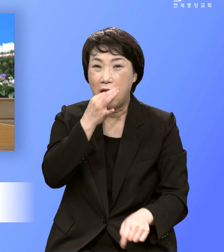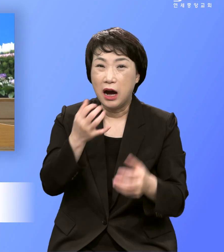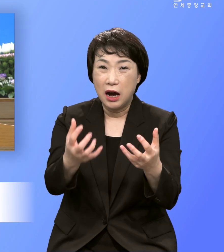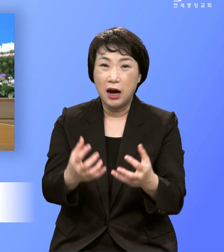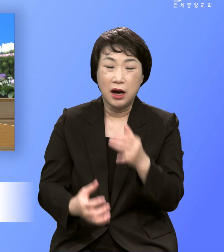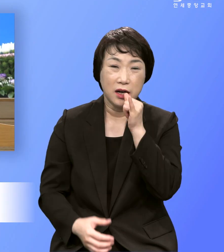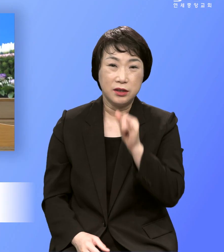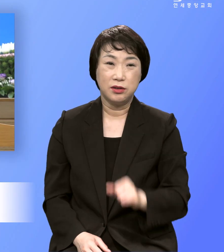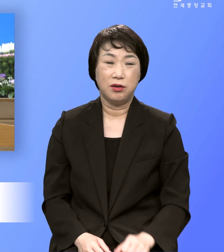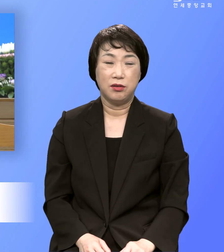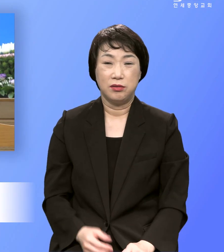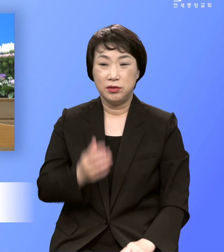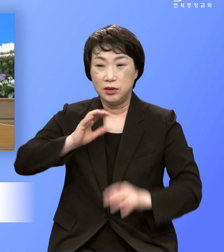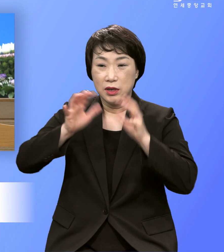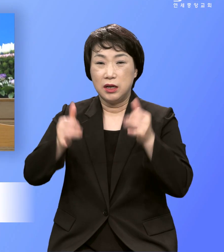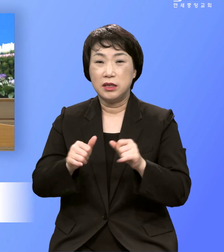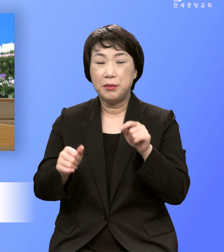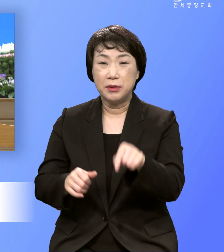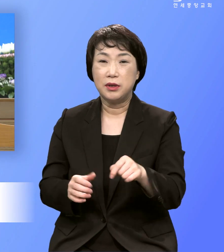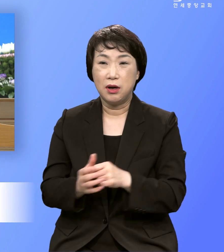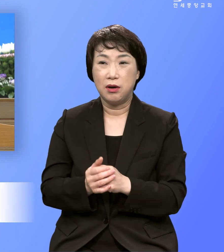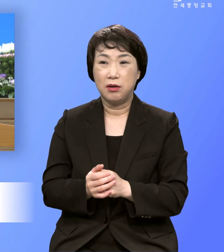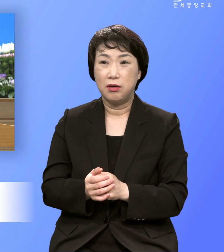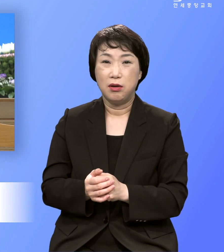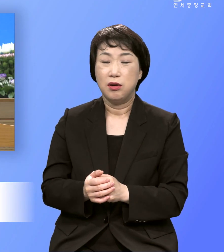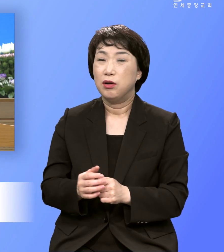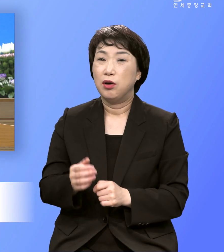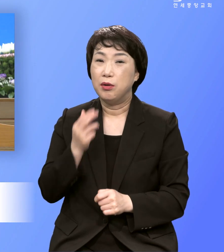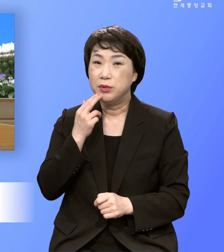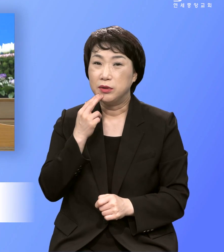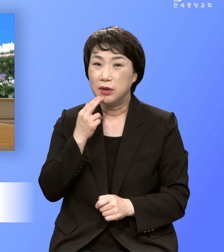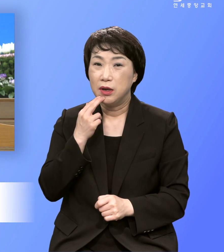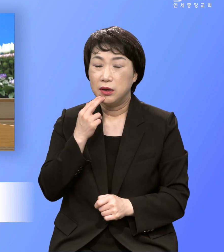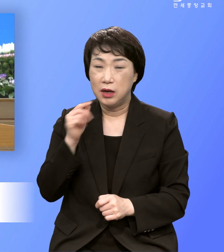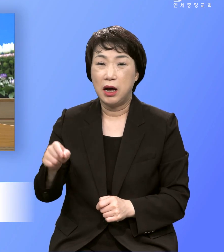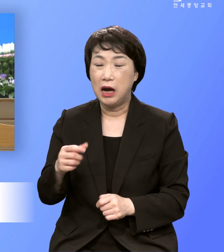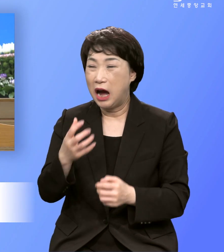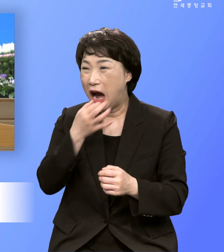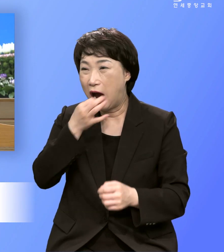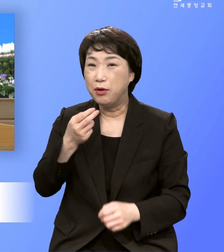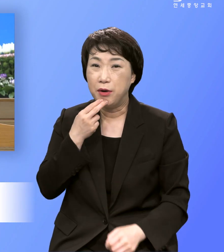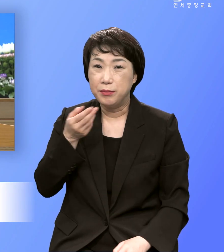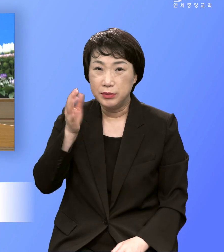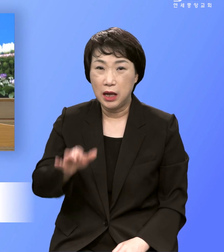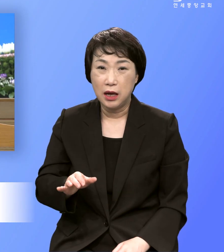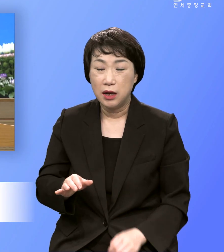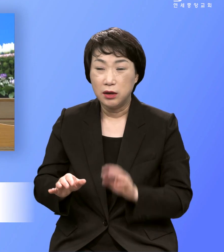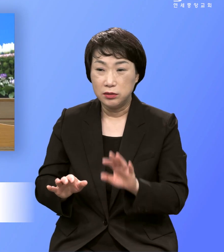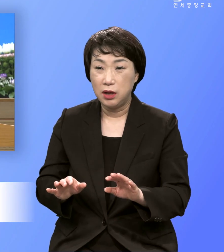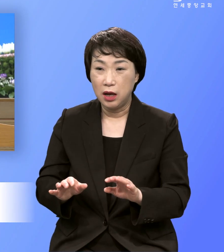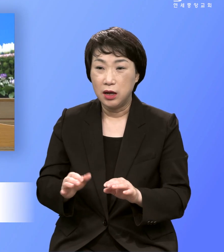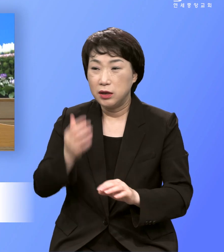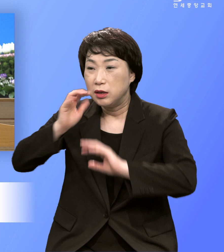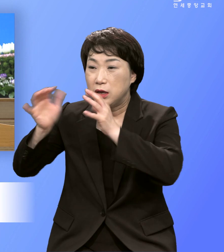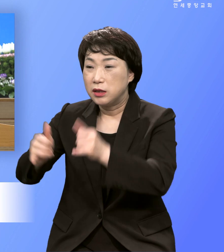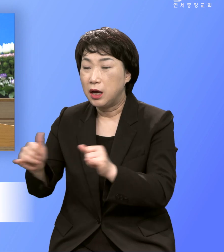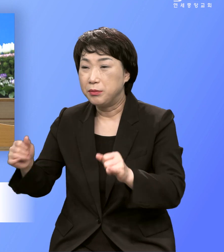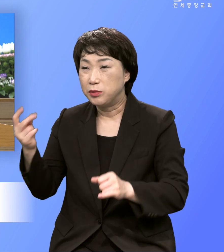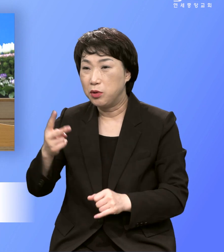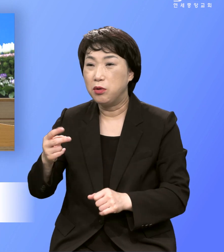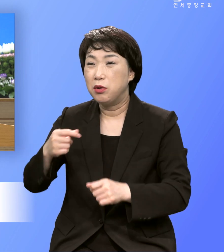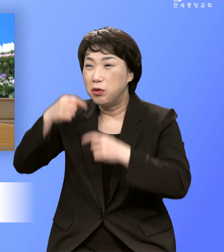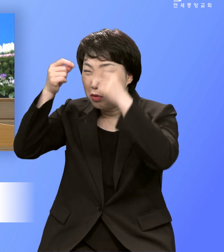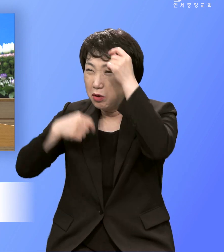품는데 이스라엘 사람들은 안 그런데, 근데 이스라엘 자손도 다시 울며